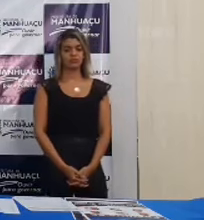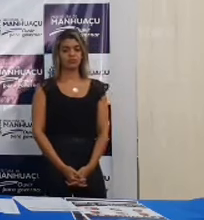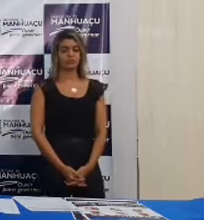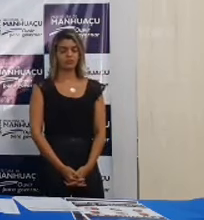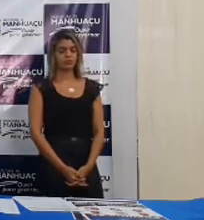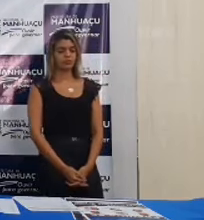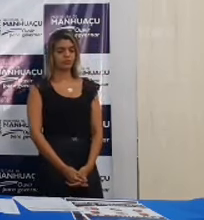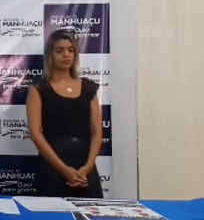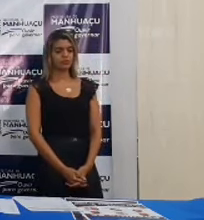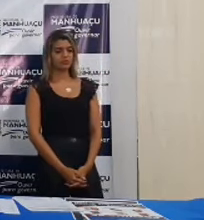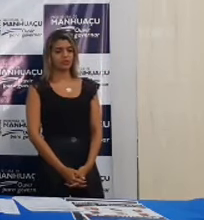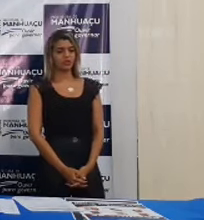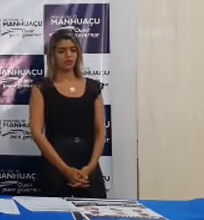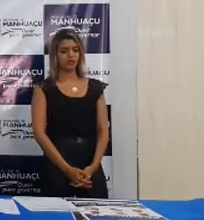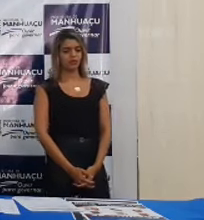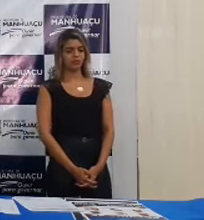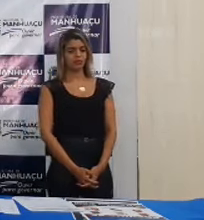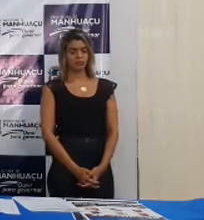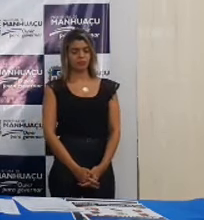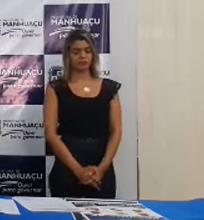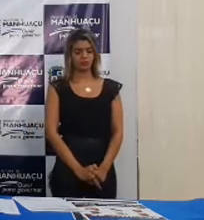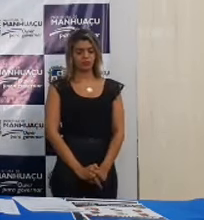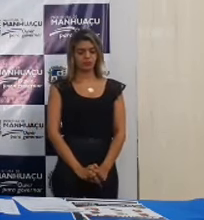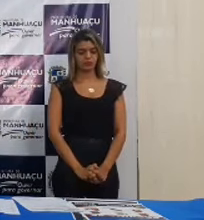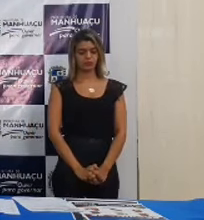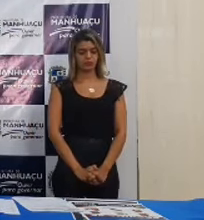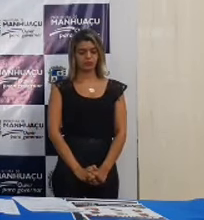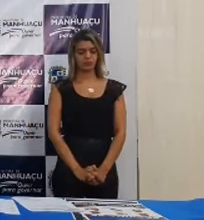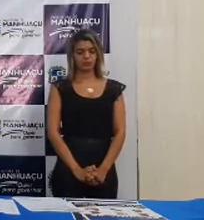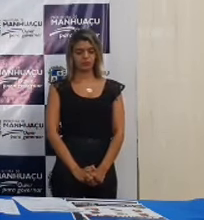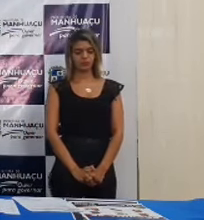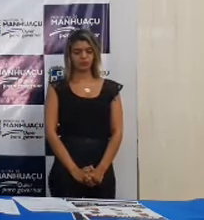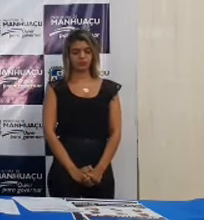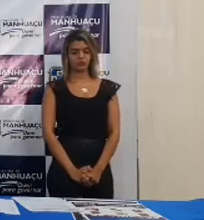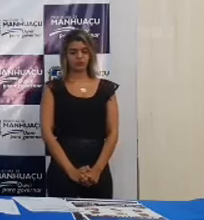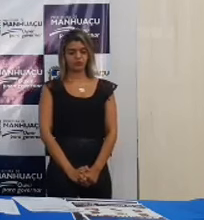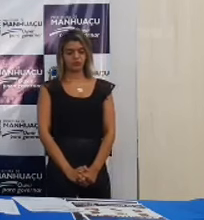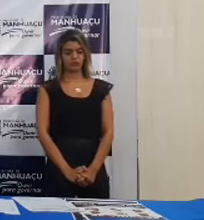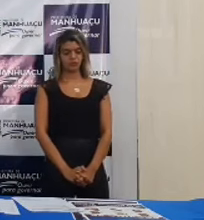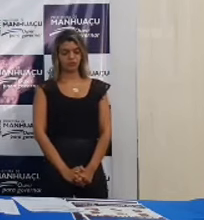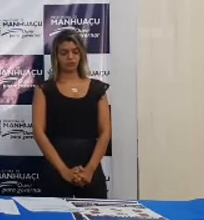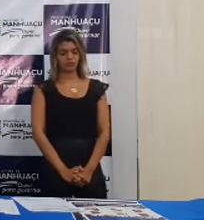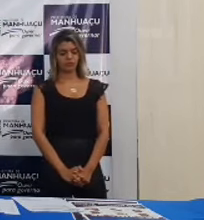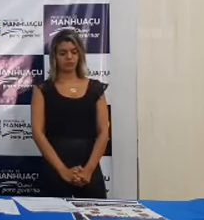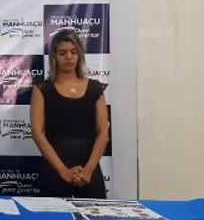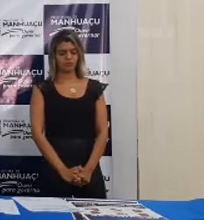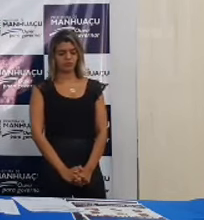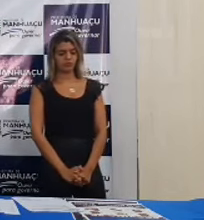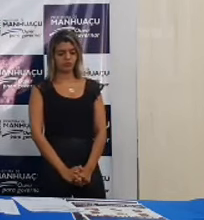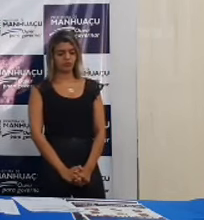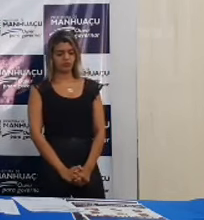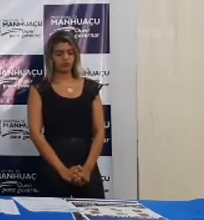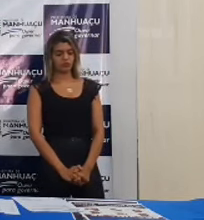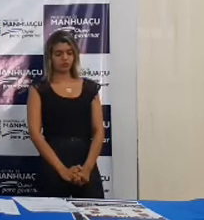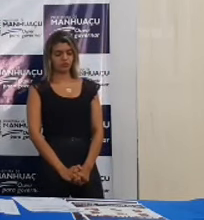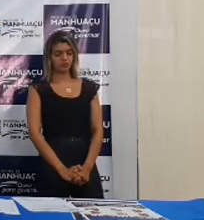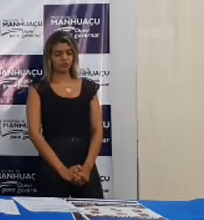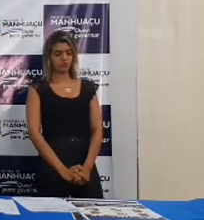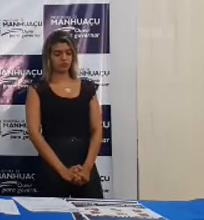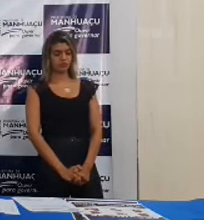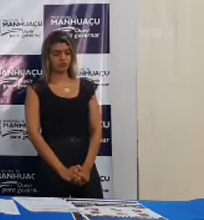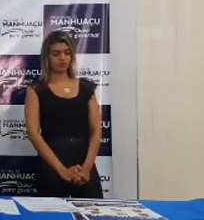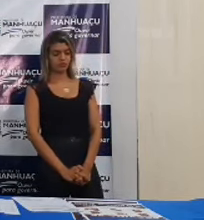apoio à educação e as suas contas básicas. Então, para isso conseguir, tem que ser feito um projeto de lei e provando para a Câmara de onde vai